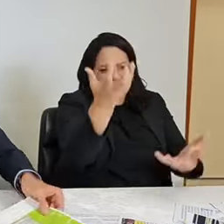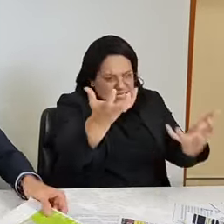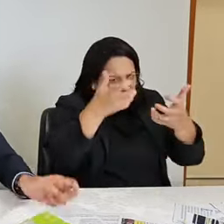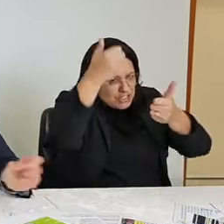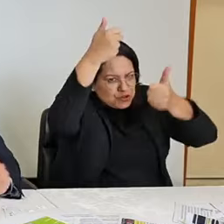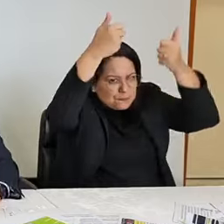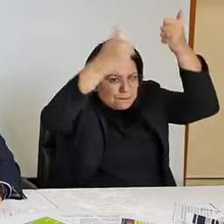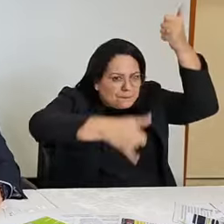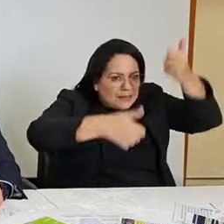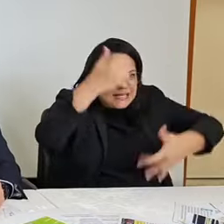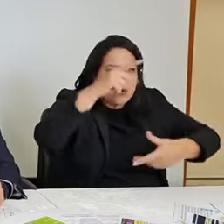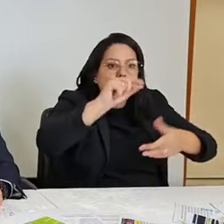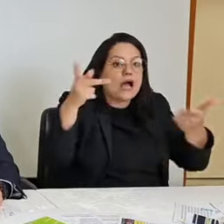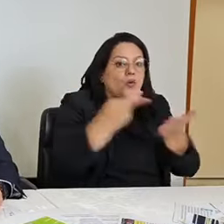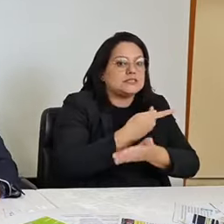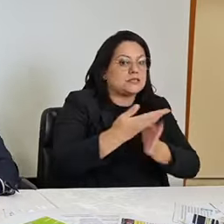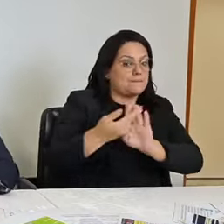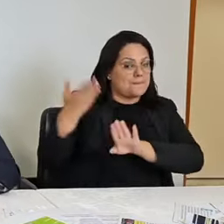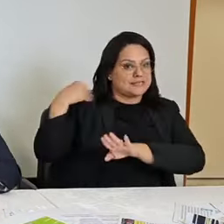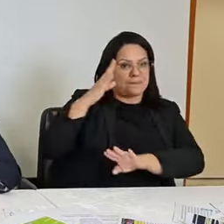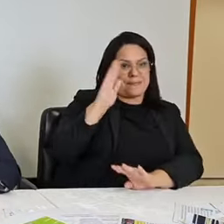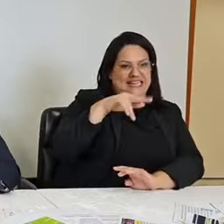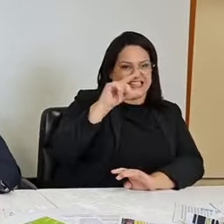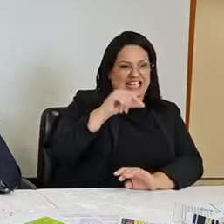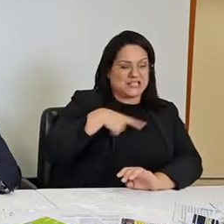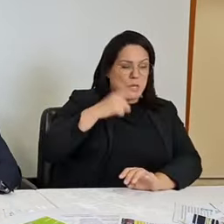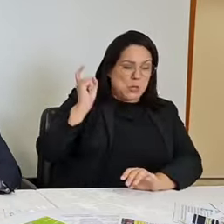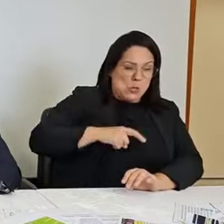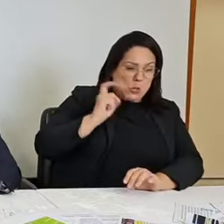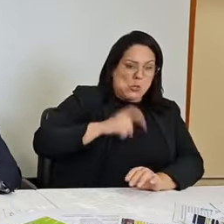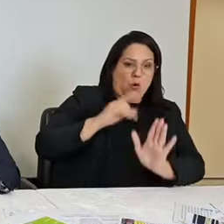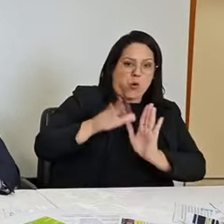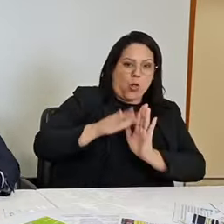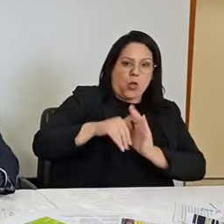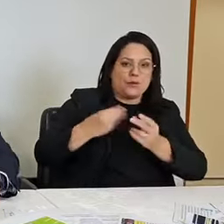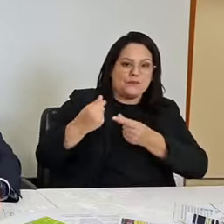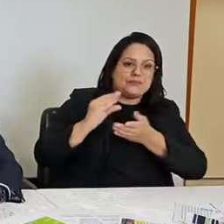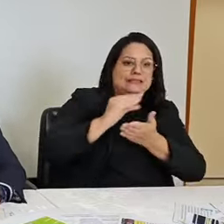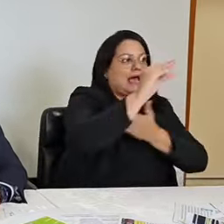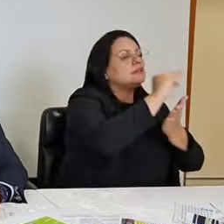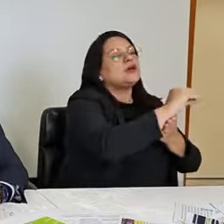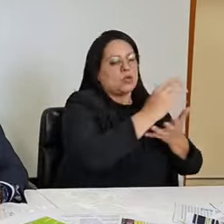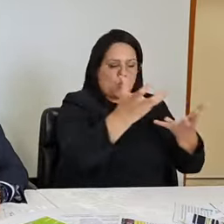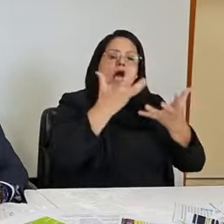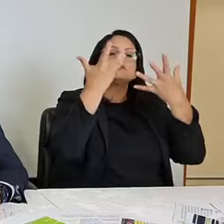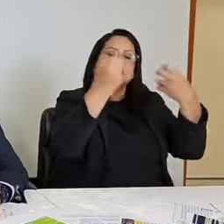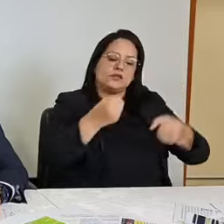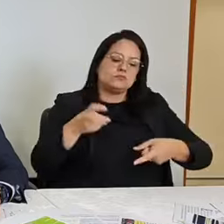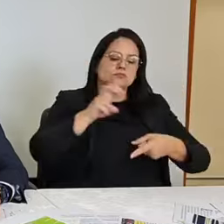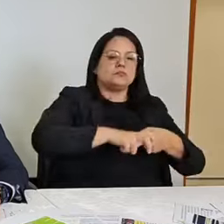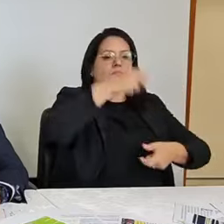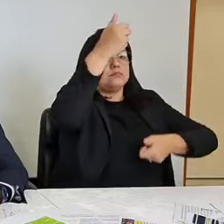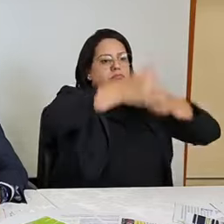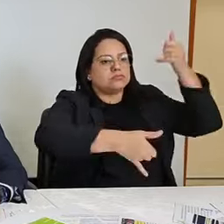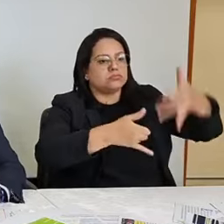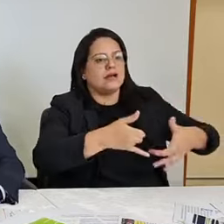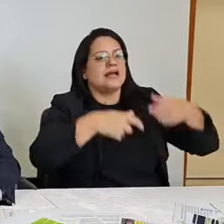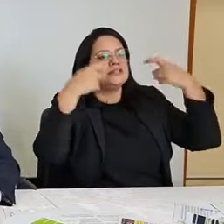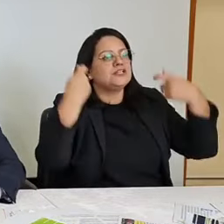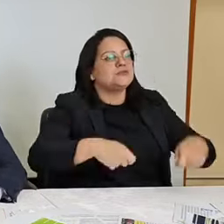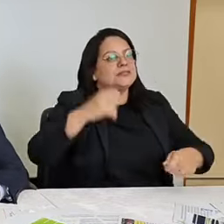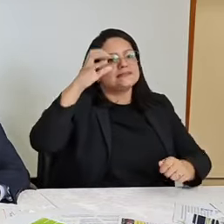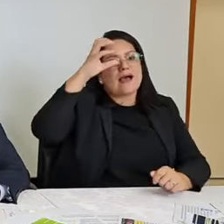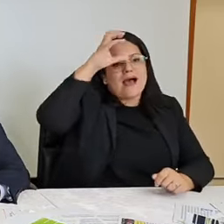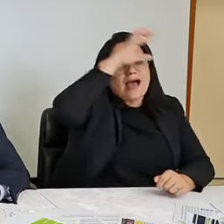o que aconteceu no banco e de como o banco foi mal usado no passado, eu vou ter o maior prazer em falar. Porque a gente tem que aprender com esses erros do